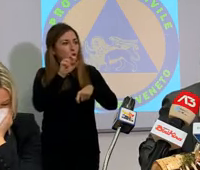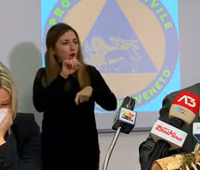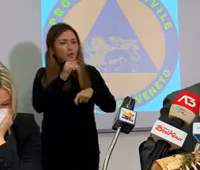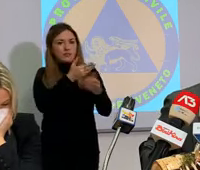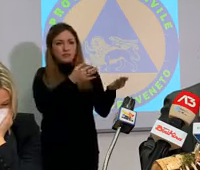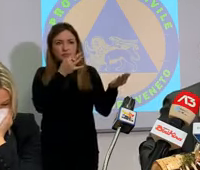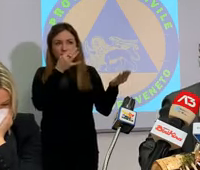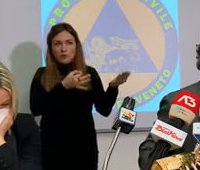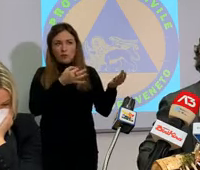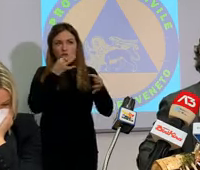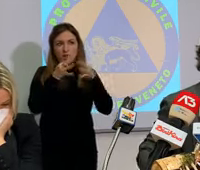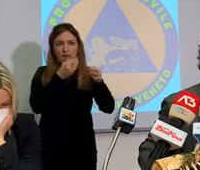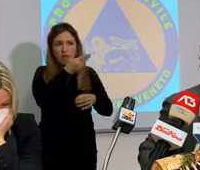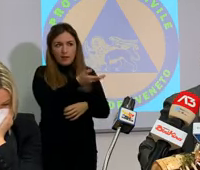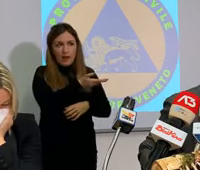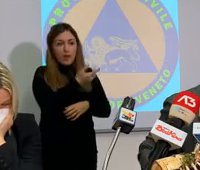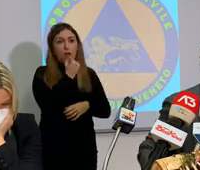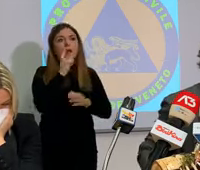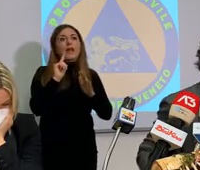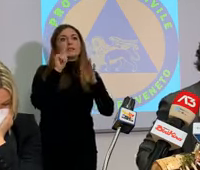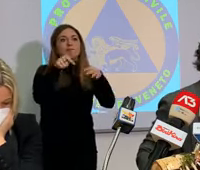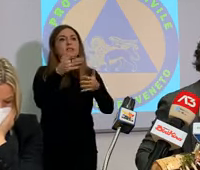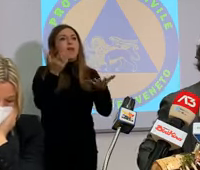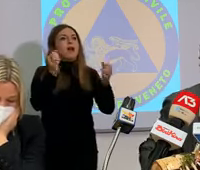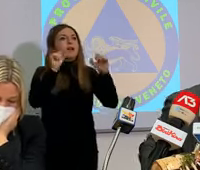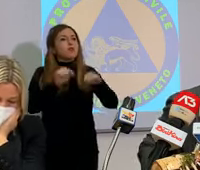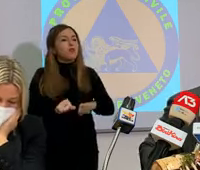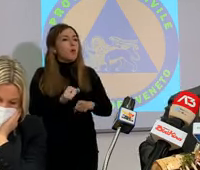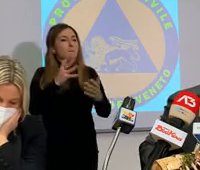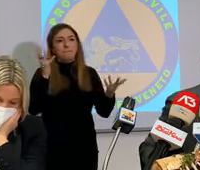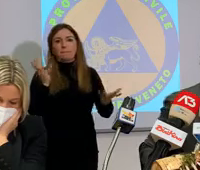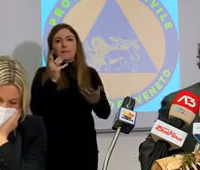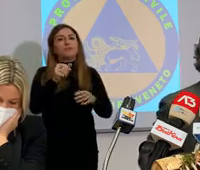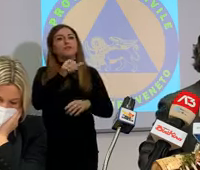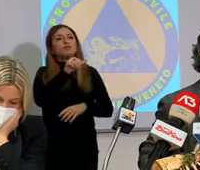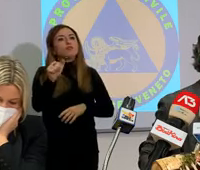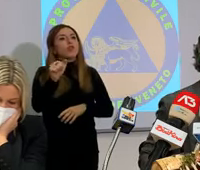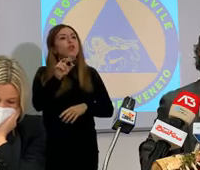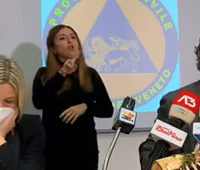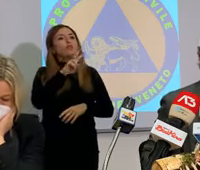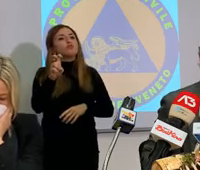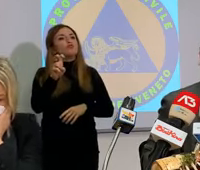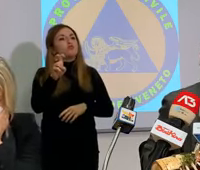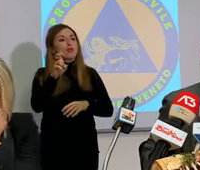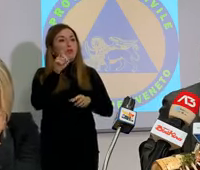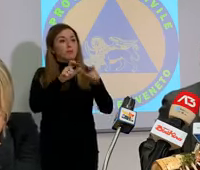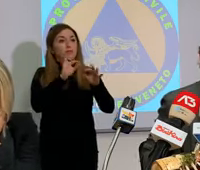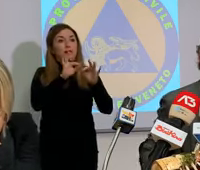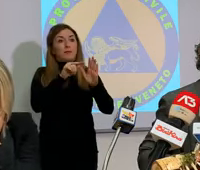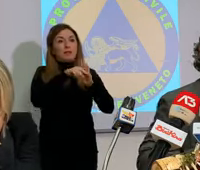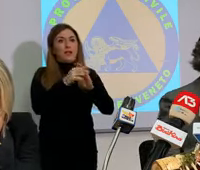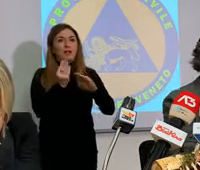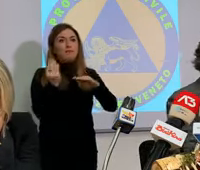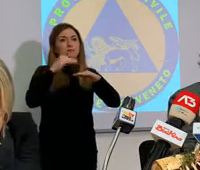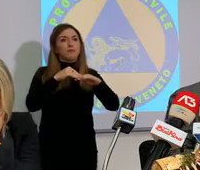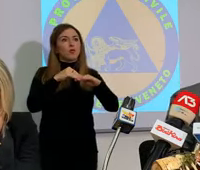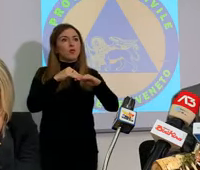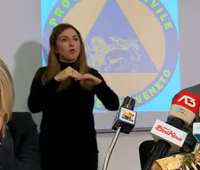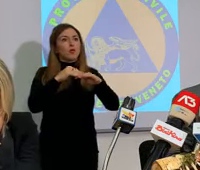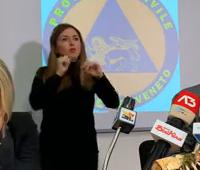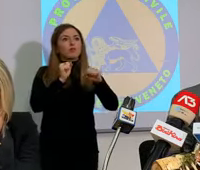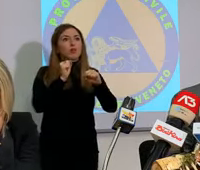dotto roses e fra una settimana abbiamo 100 200 persone in più in terapia interazione che passano da prendere